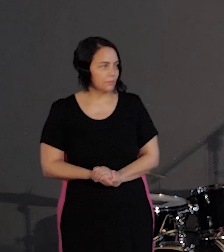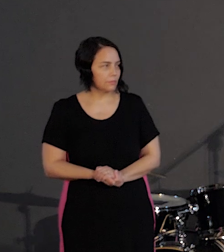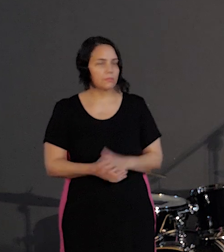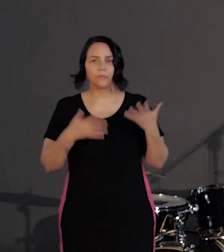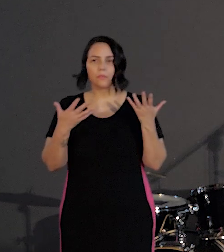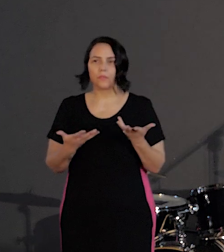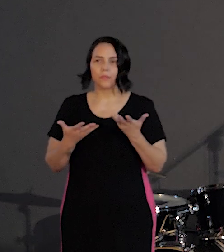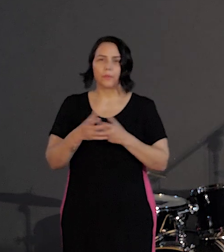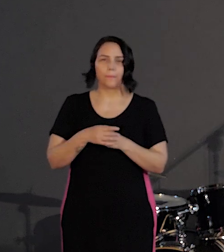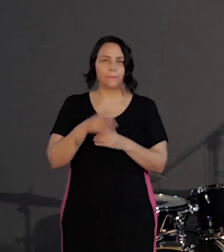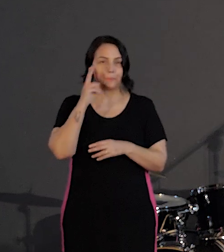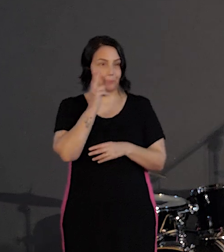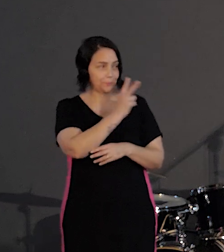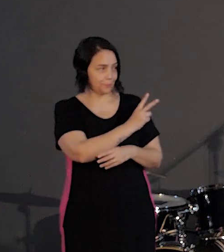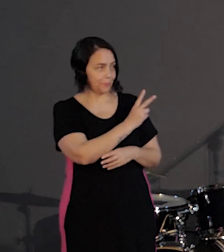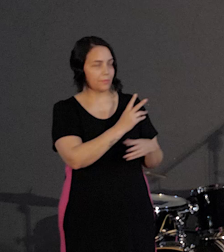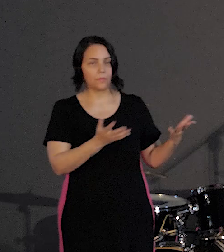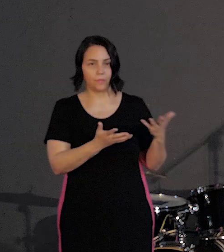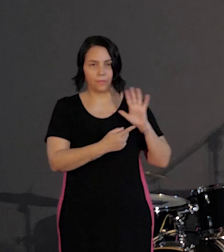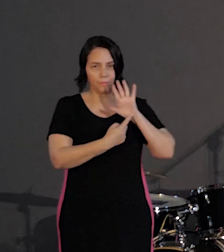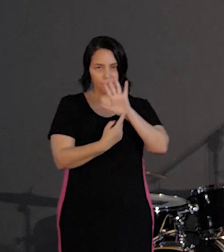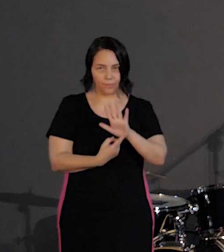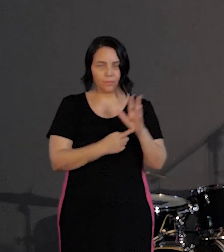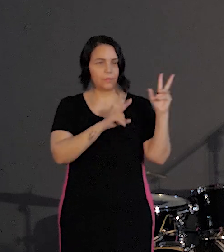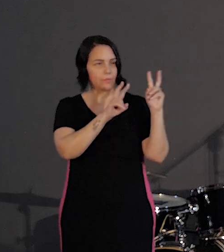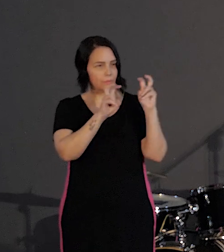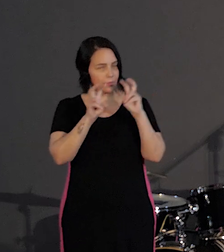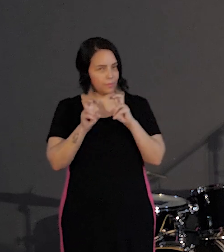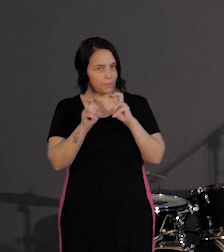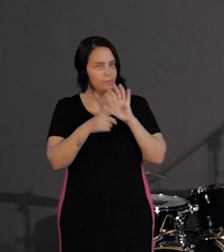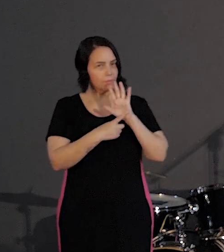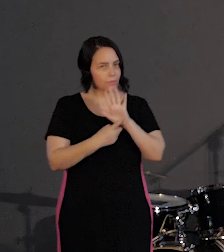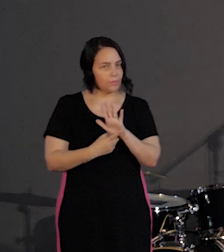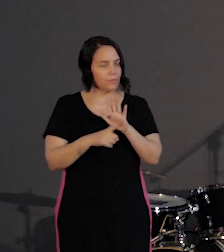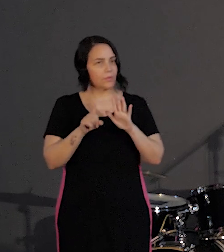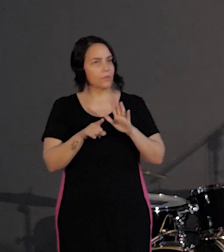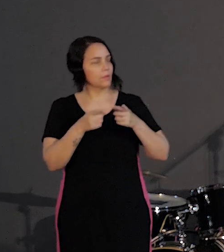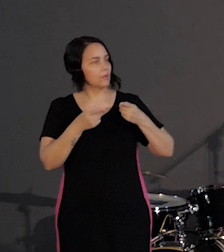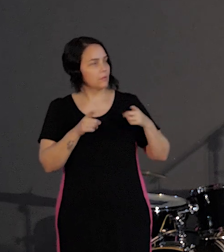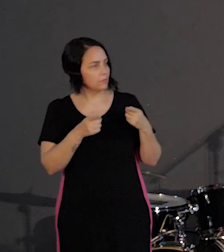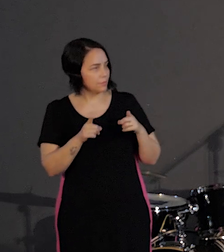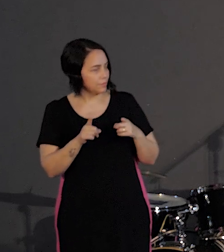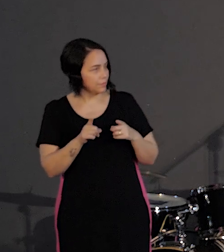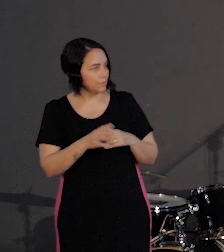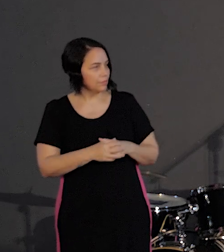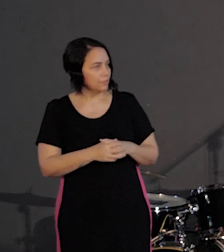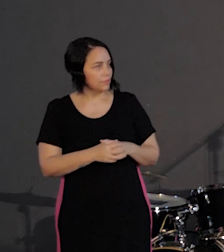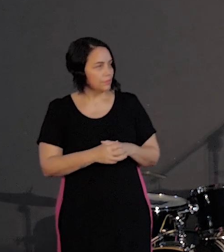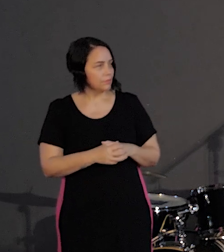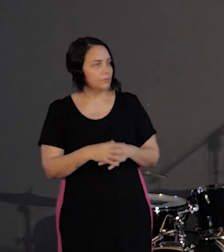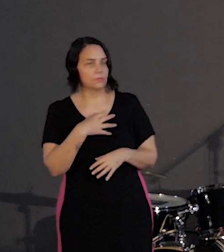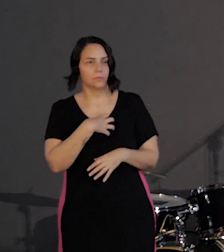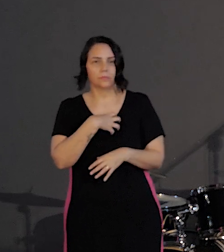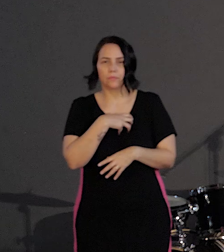Então, pessoal, agora esse tema que a gente vai tocar é um tema de música de, uma, né, de um estilo